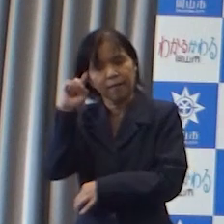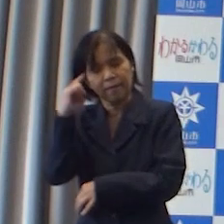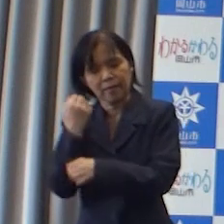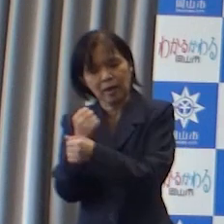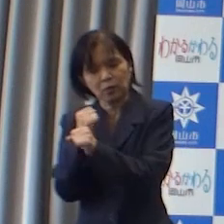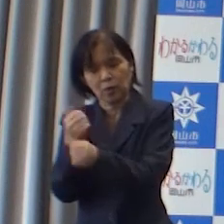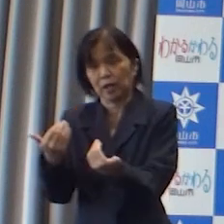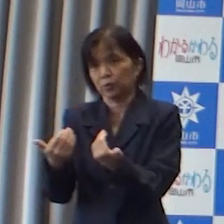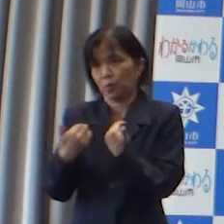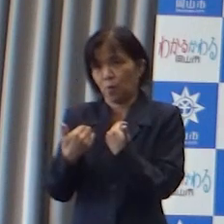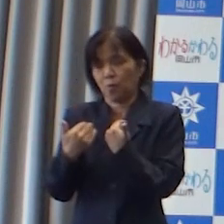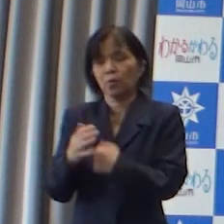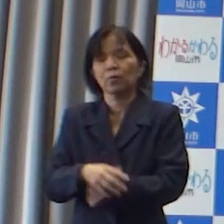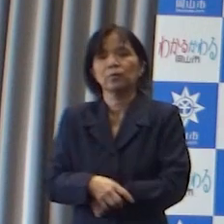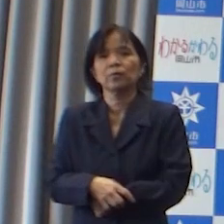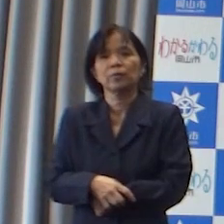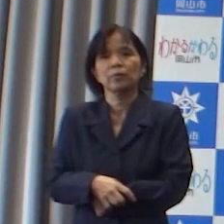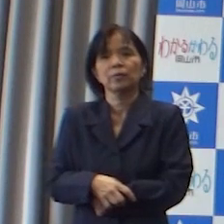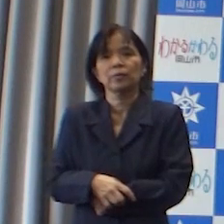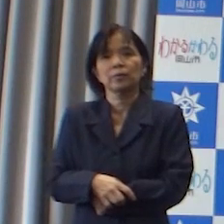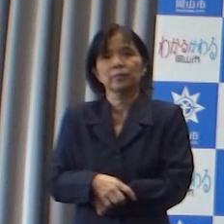ども、さらに、